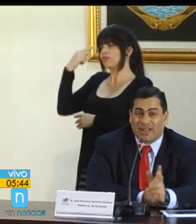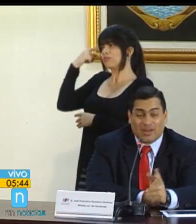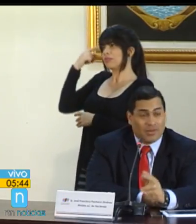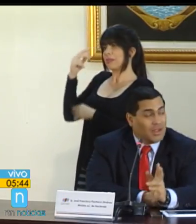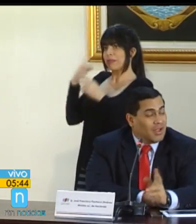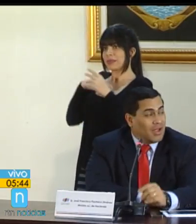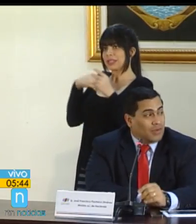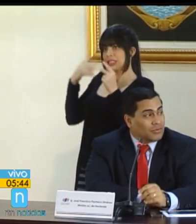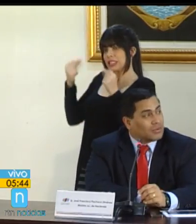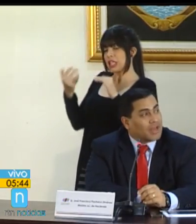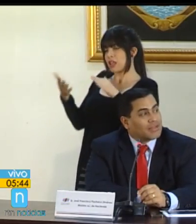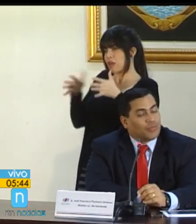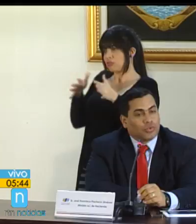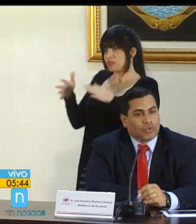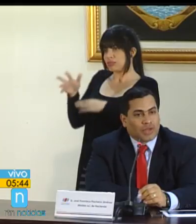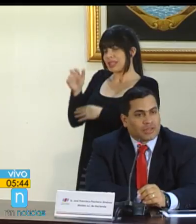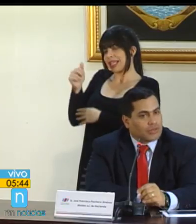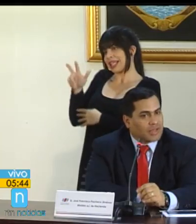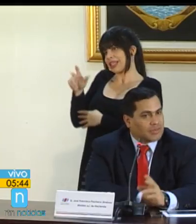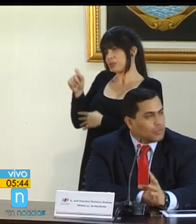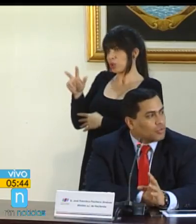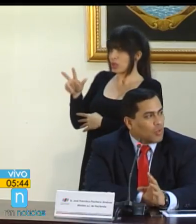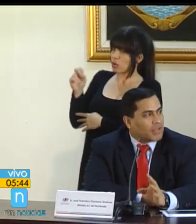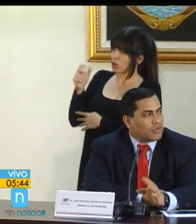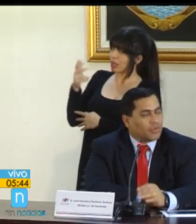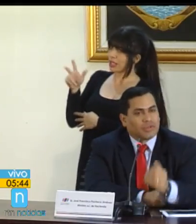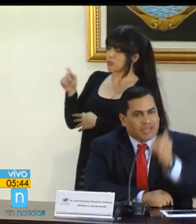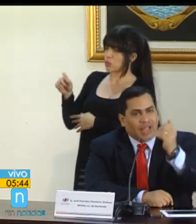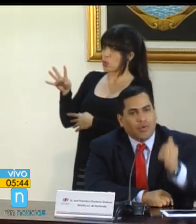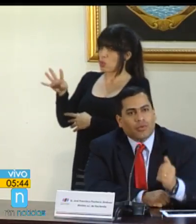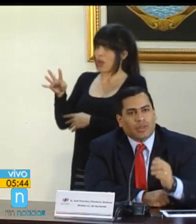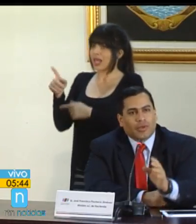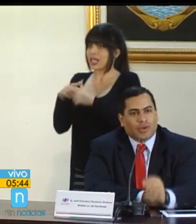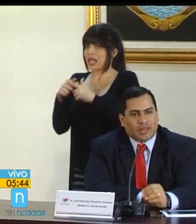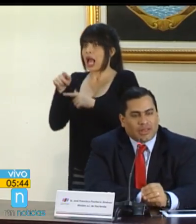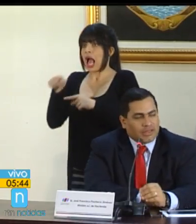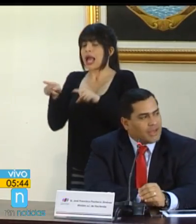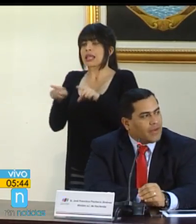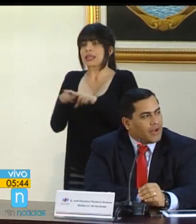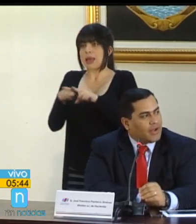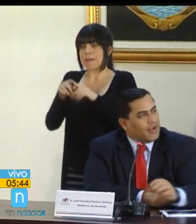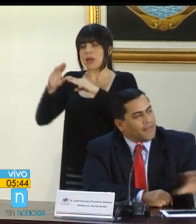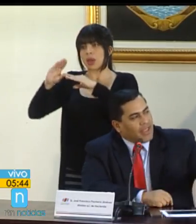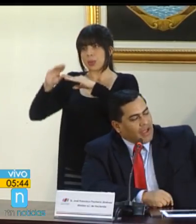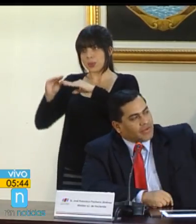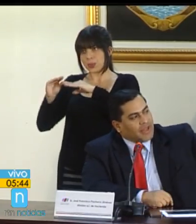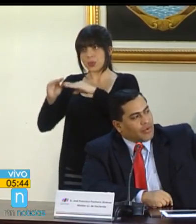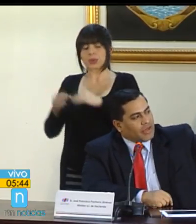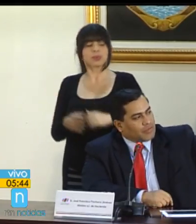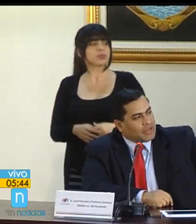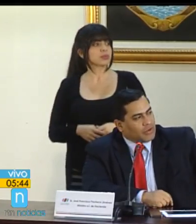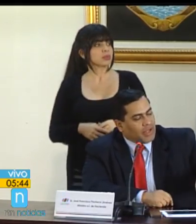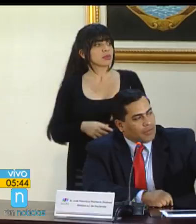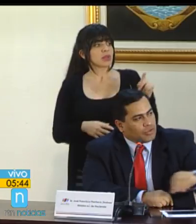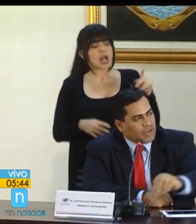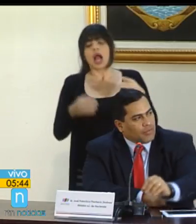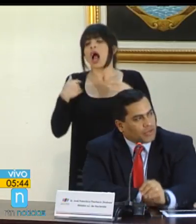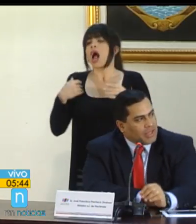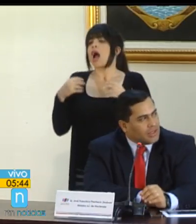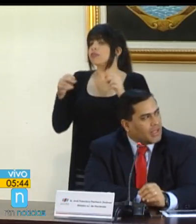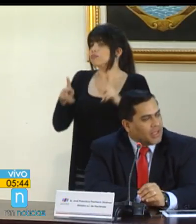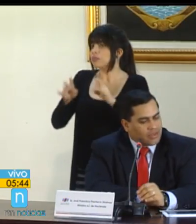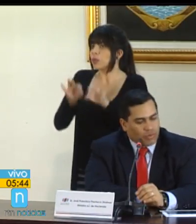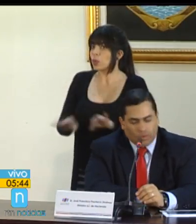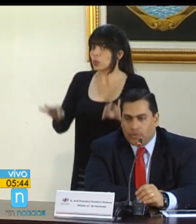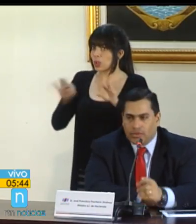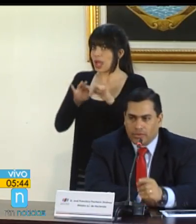dar cercano a un 13.3 o 13.4. Entonces, ahí hubo también una tendencia a la baja y ahí se abre un espacio, digamos,